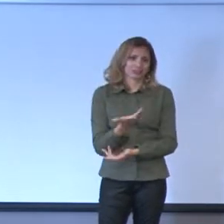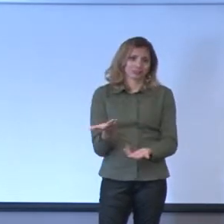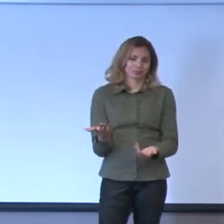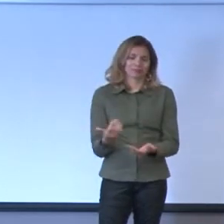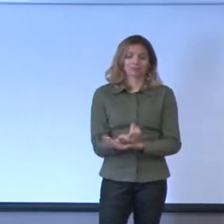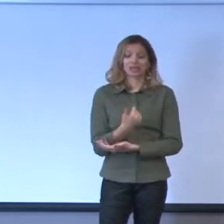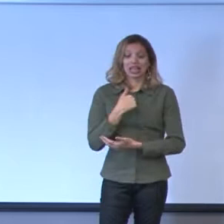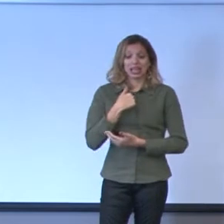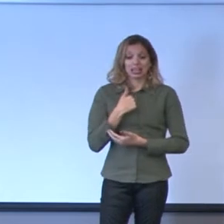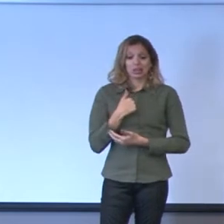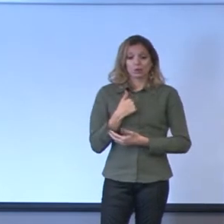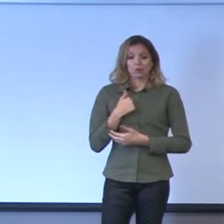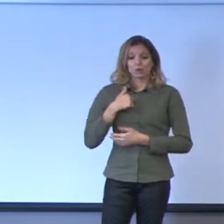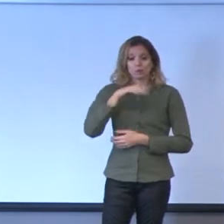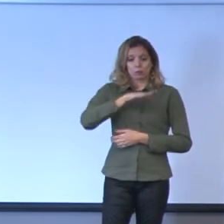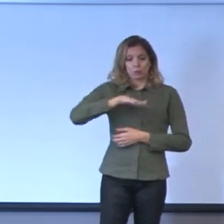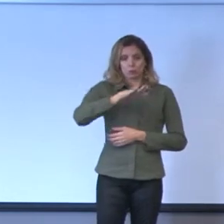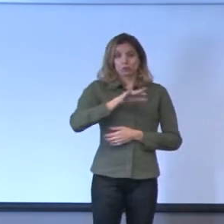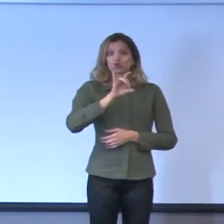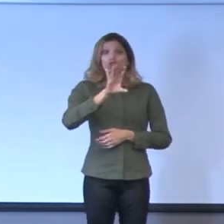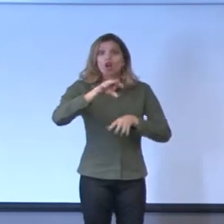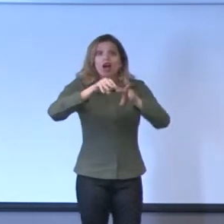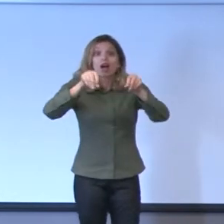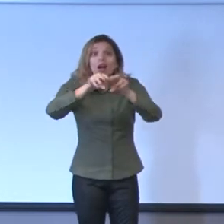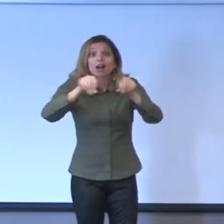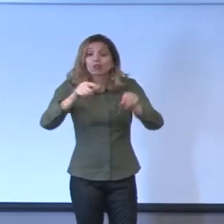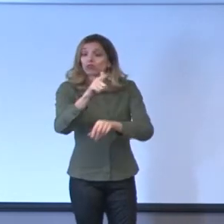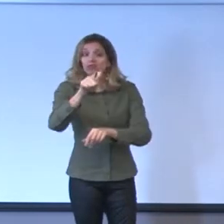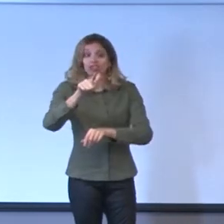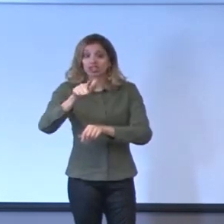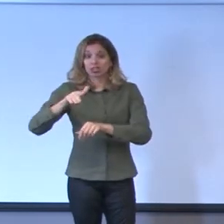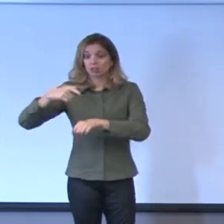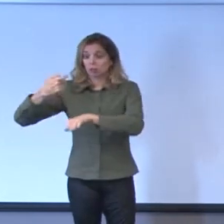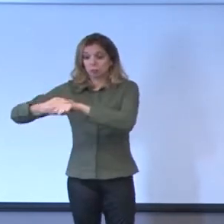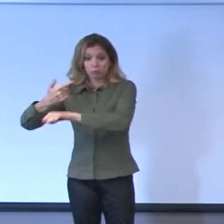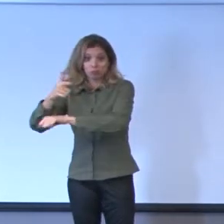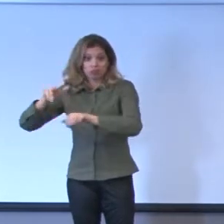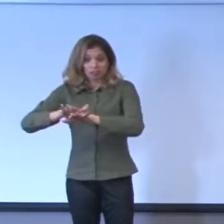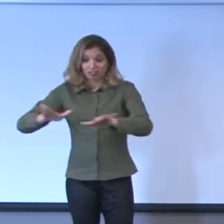Eu morava num bairro que era só areia, não tinha asfalto no bairro.